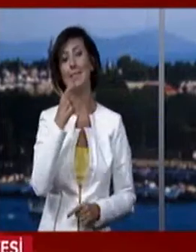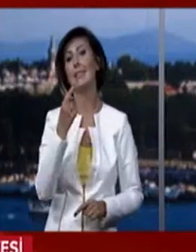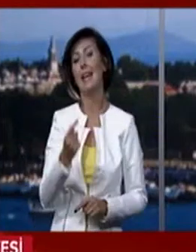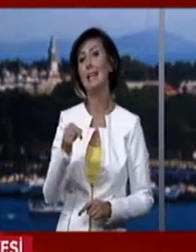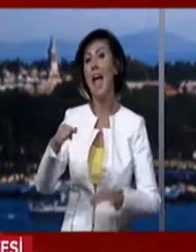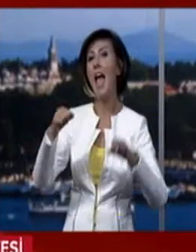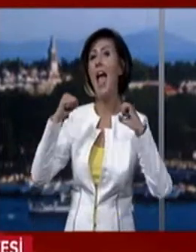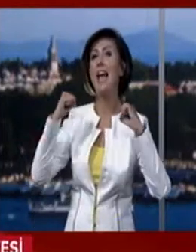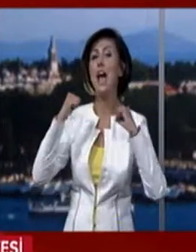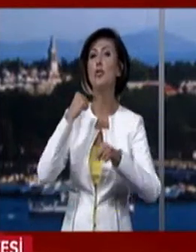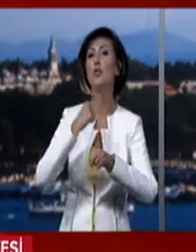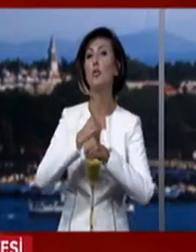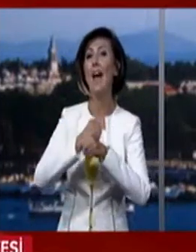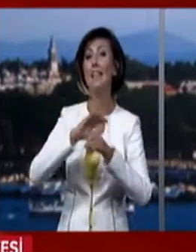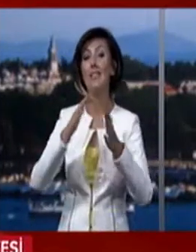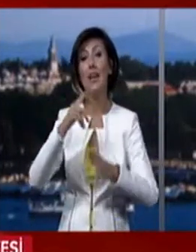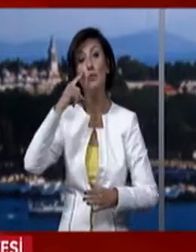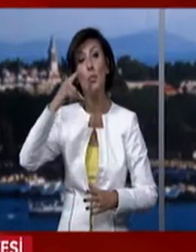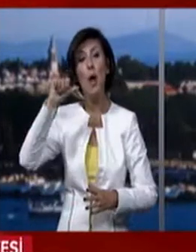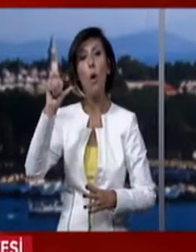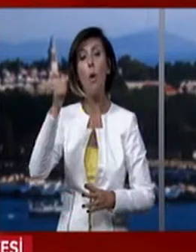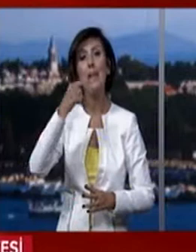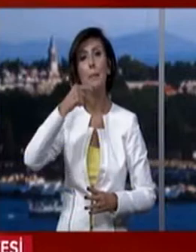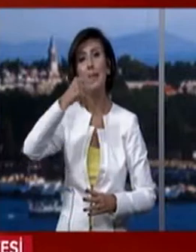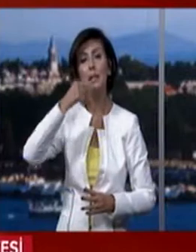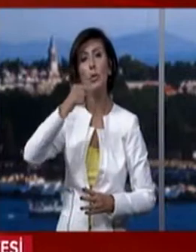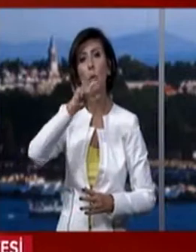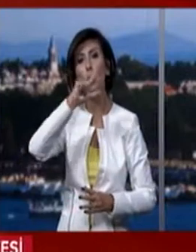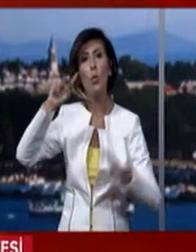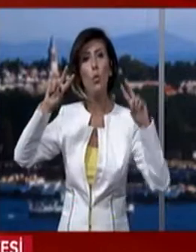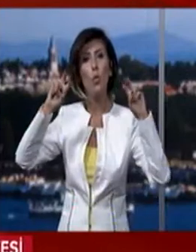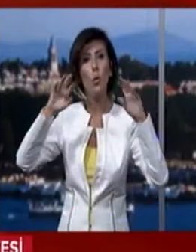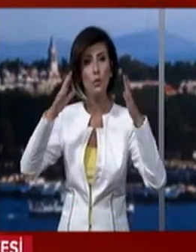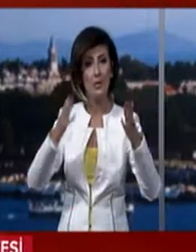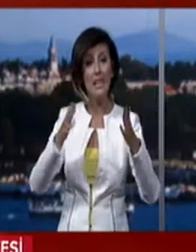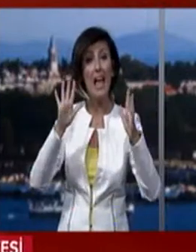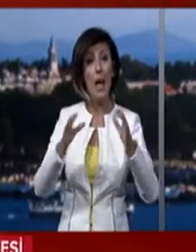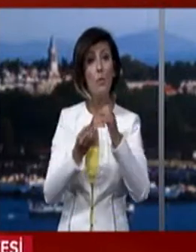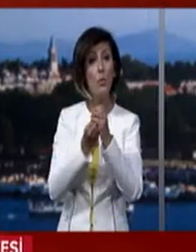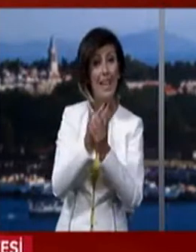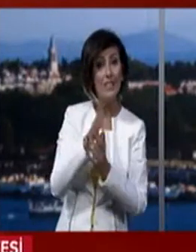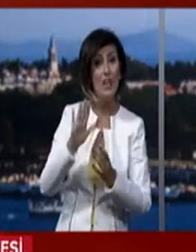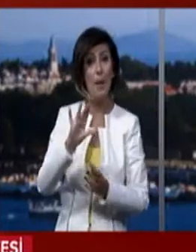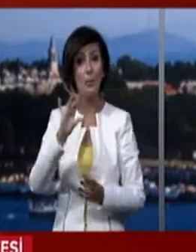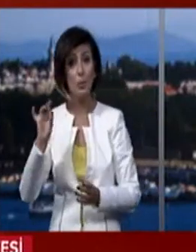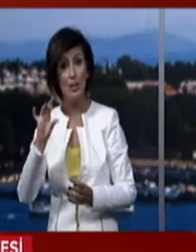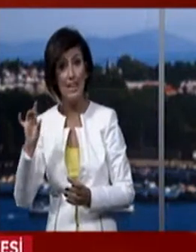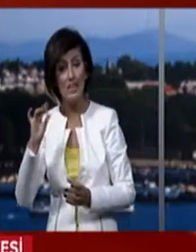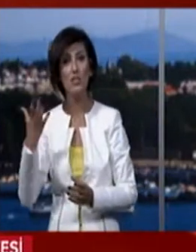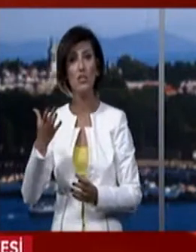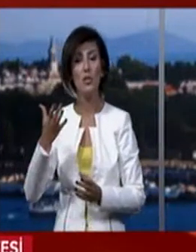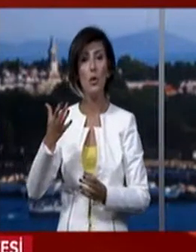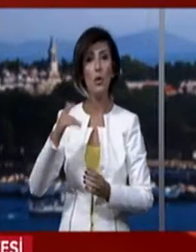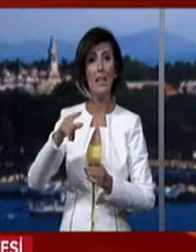Erdoğan. Enerji güvenliği de Cumhurbaşkanı'nın değindiği önemli konulardan biriydi. Özellikle hem üretici hem tüketici hem de transit